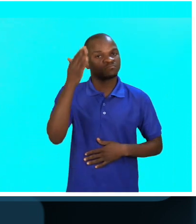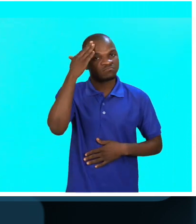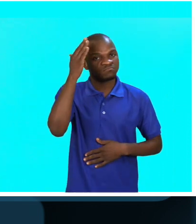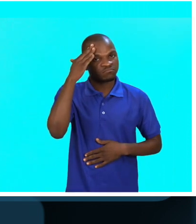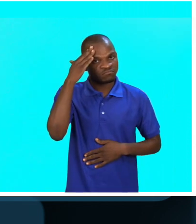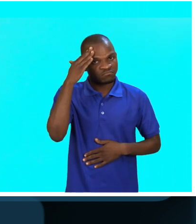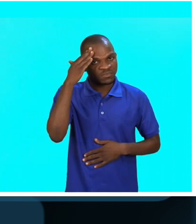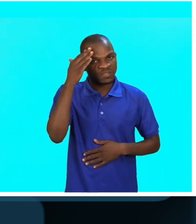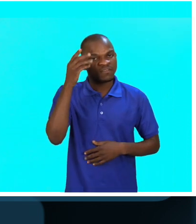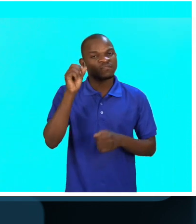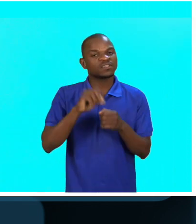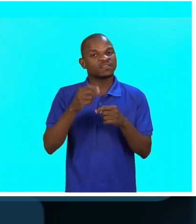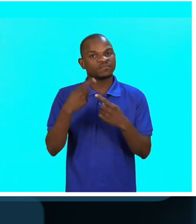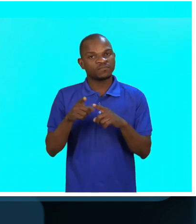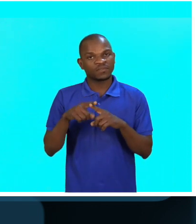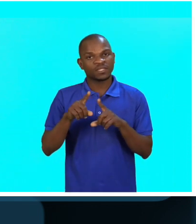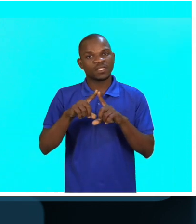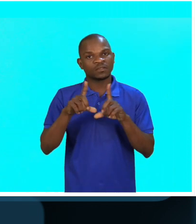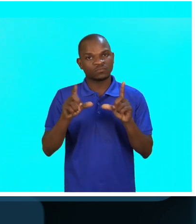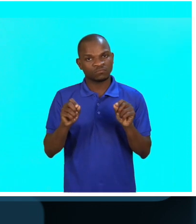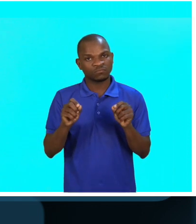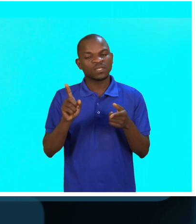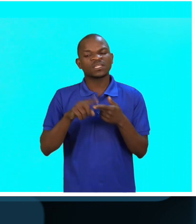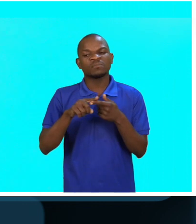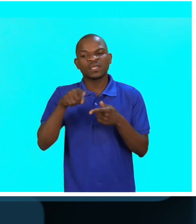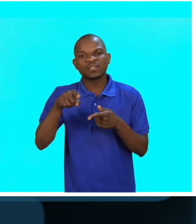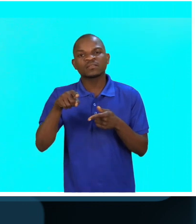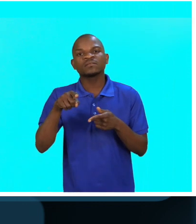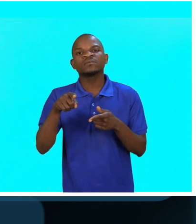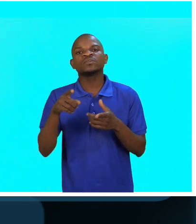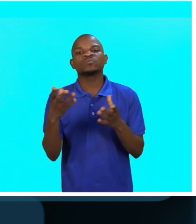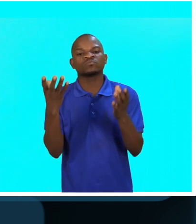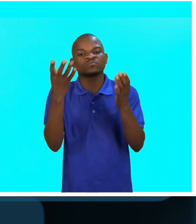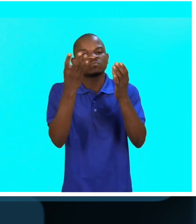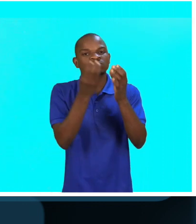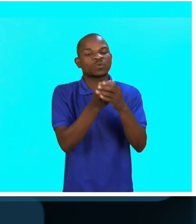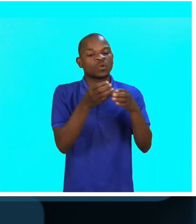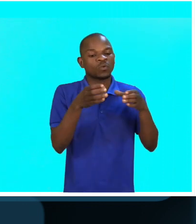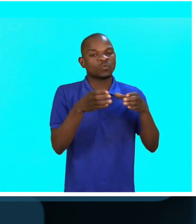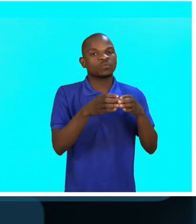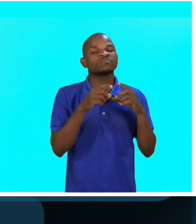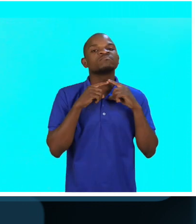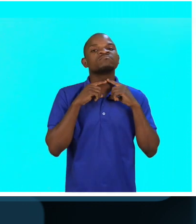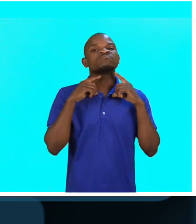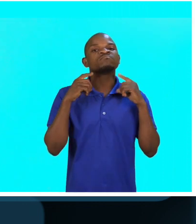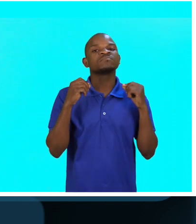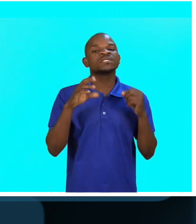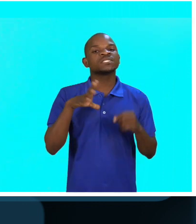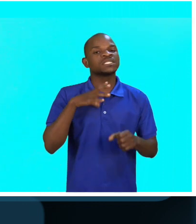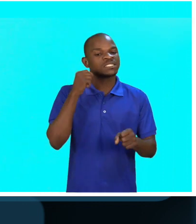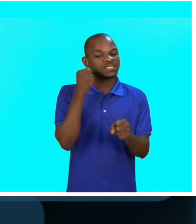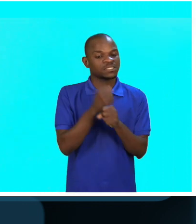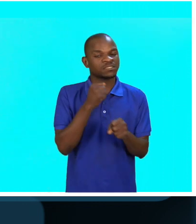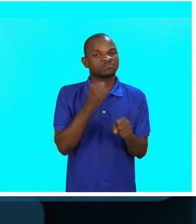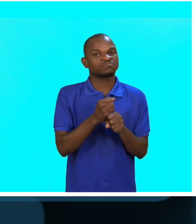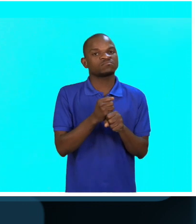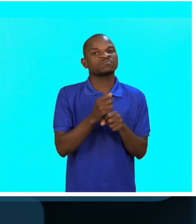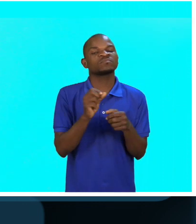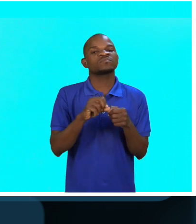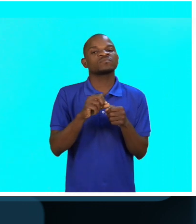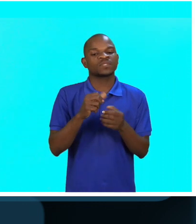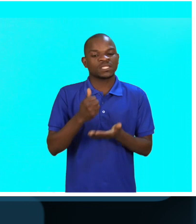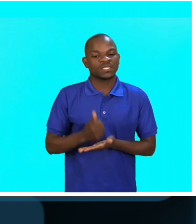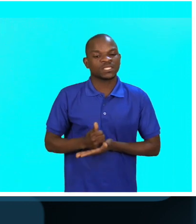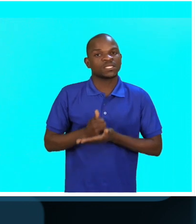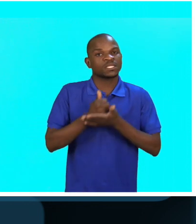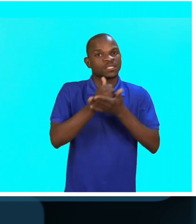muito conhecidos, né, pelas Sim. obras que existem. Então, Dom Orione também é este grupo de padres que tem um trabalho a